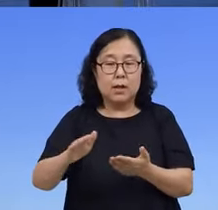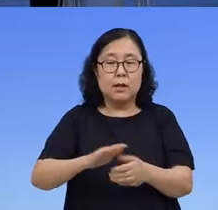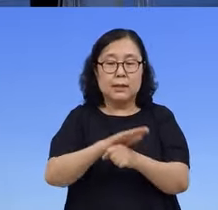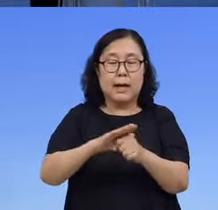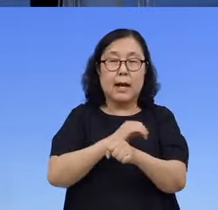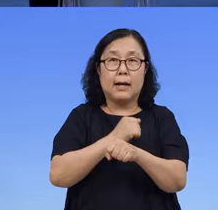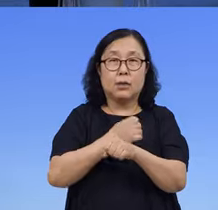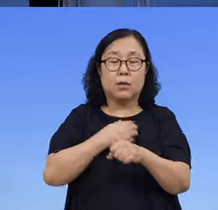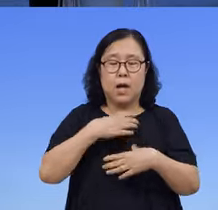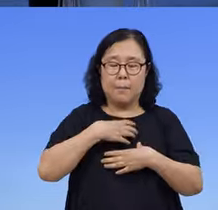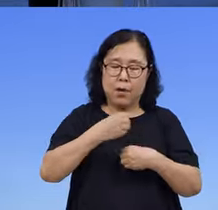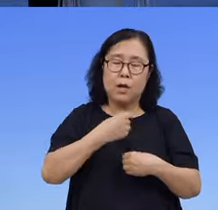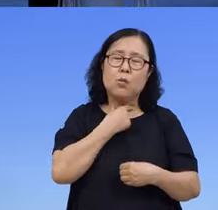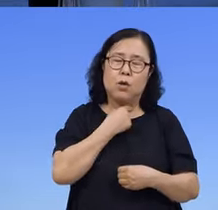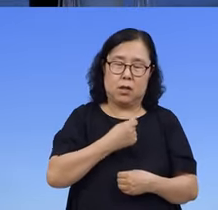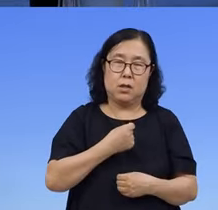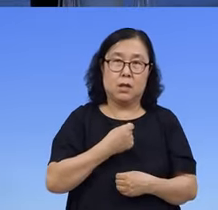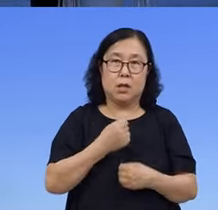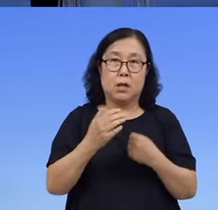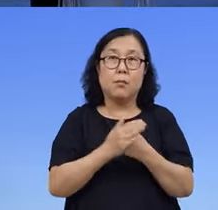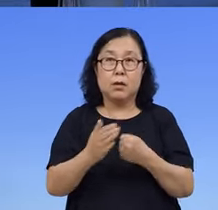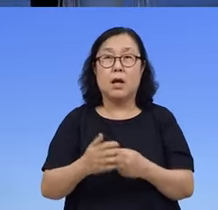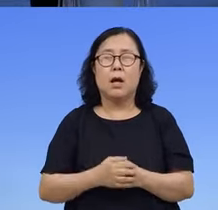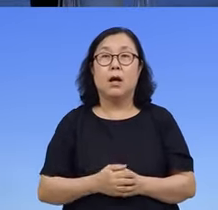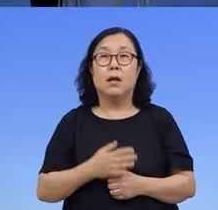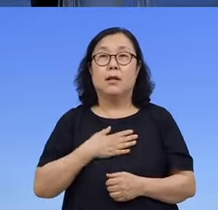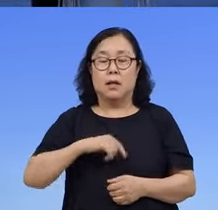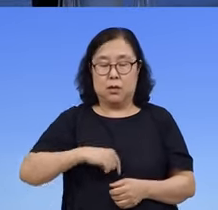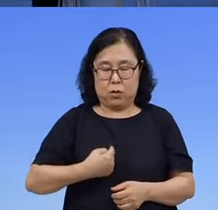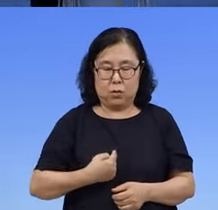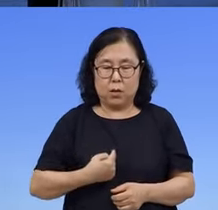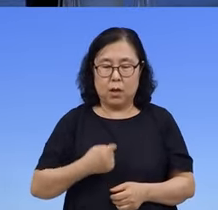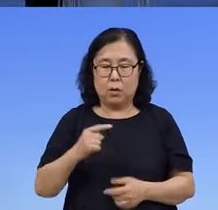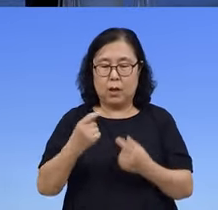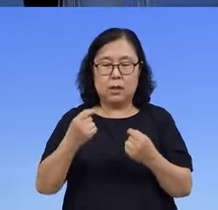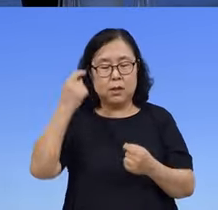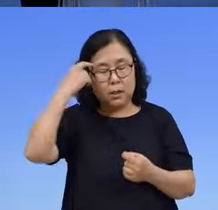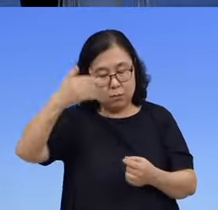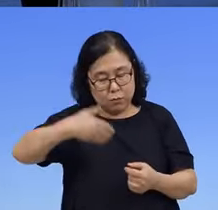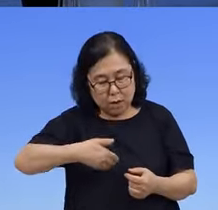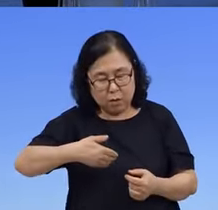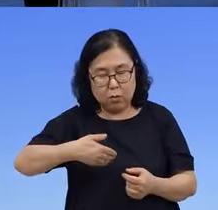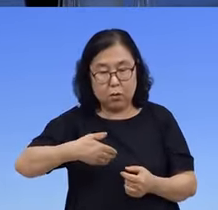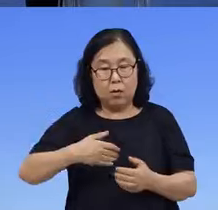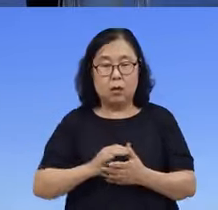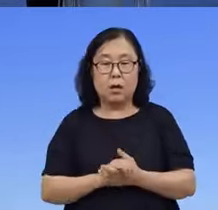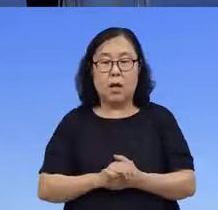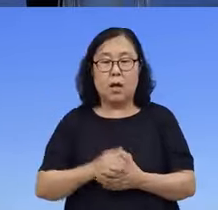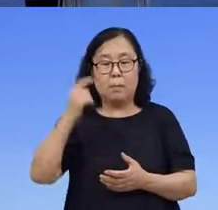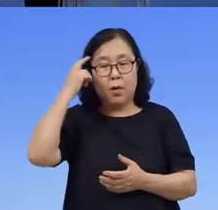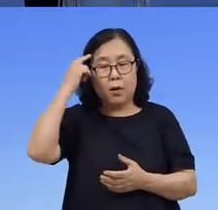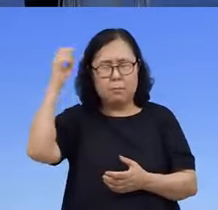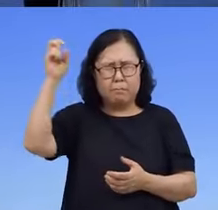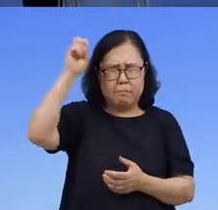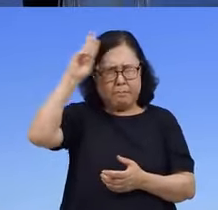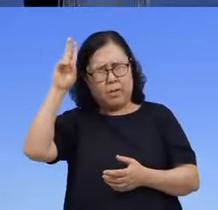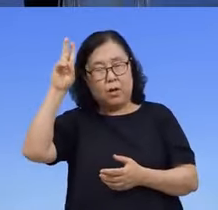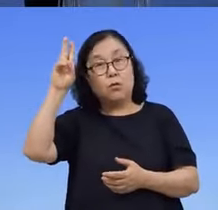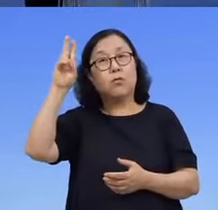화평을 사랑하시고 나의 평안을 바라시니까. 제 스스로에게 이런 질문을 하고 내려오는데